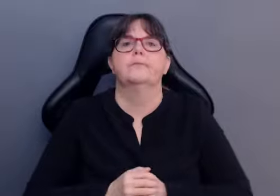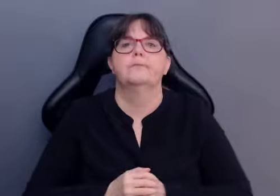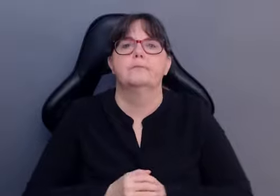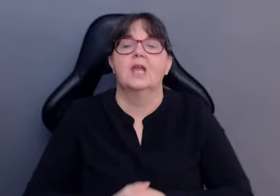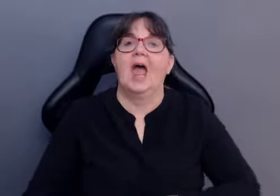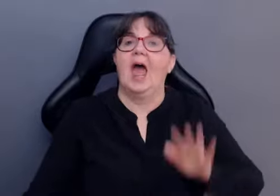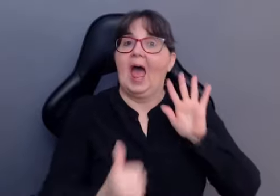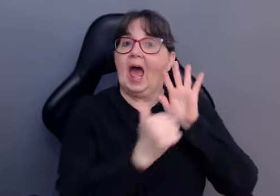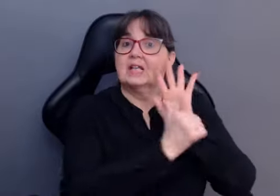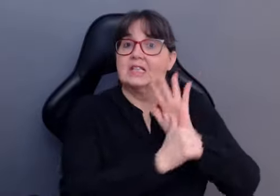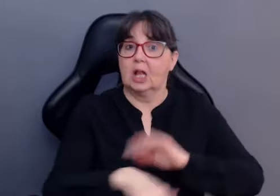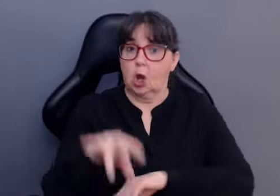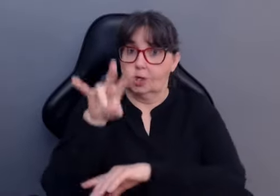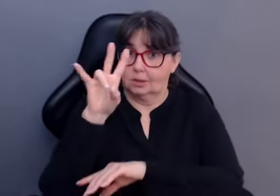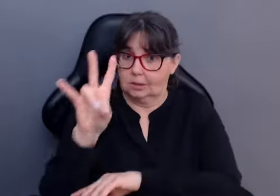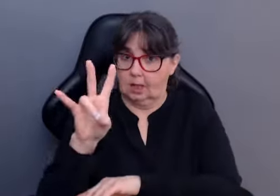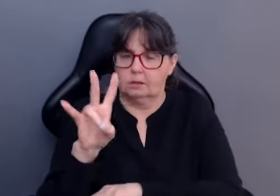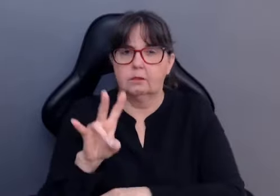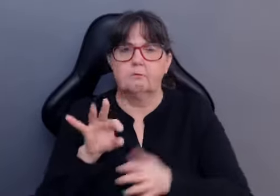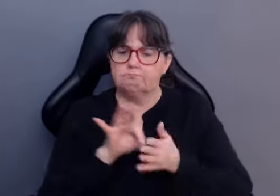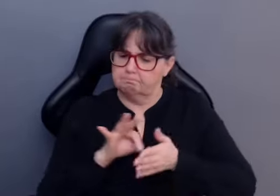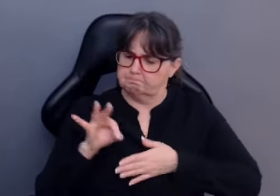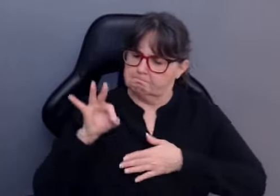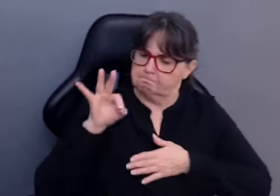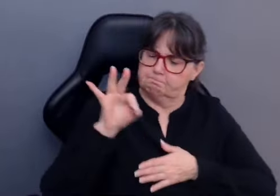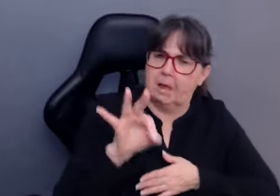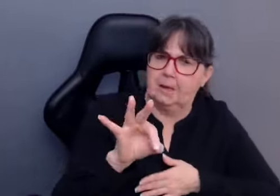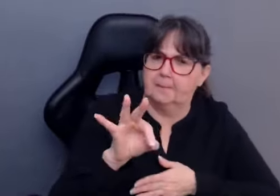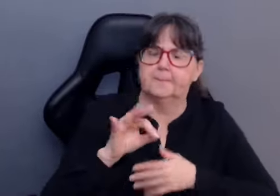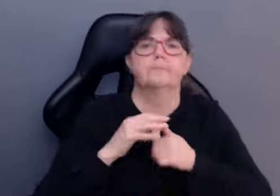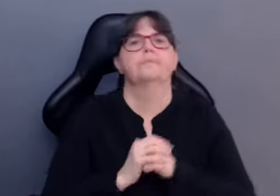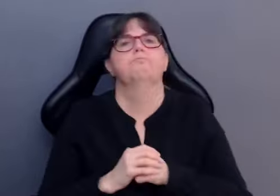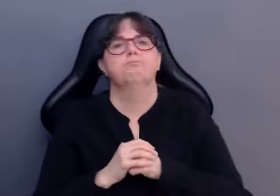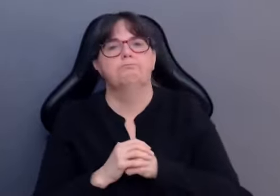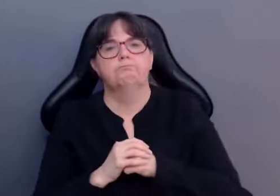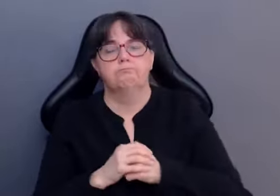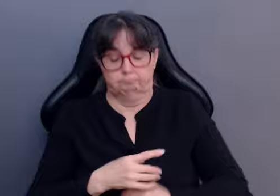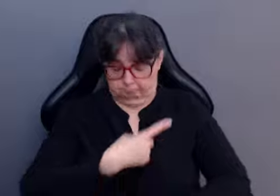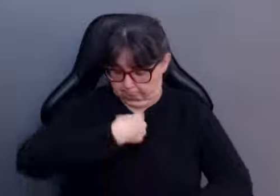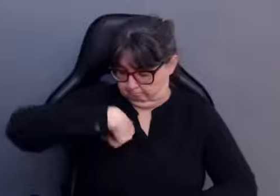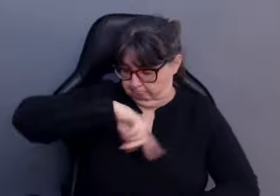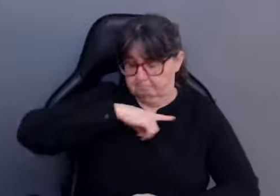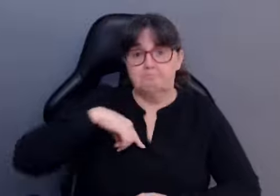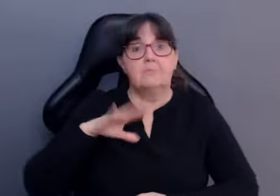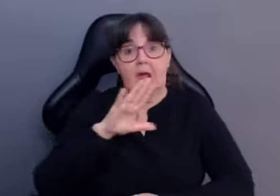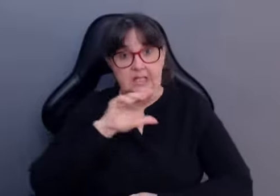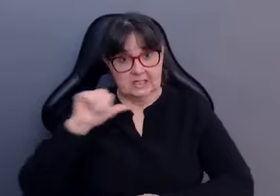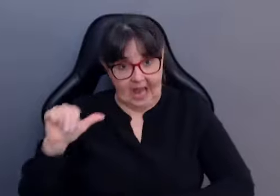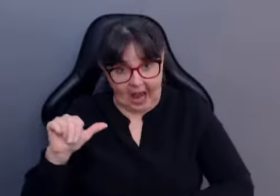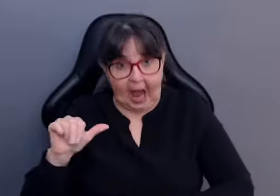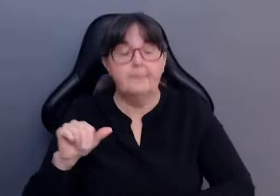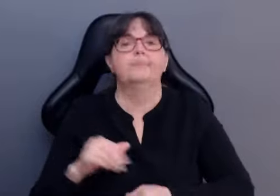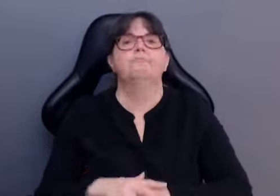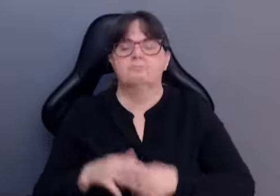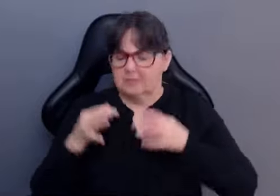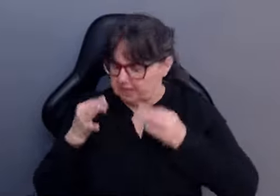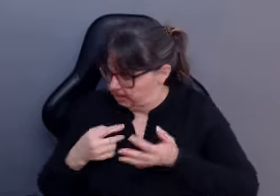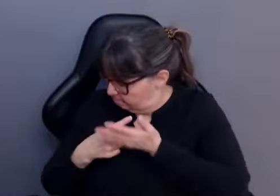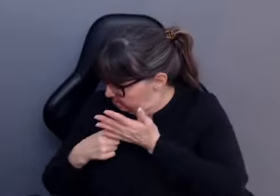Article 7. Cotisation. Le conseil d'administration fixe le montant de la